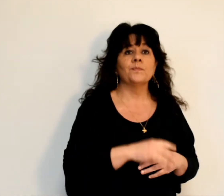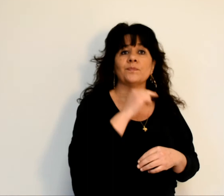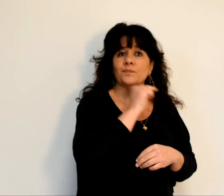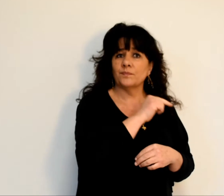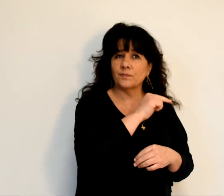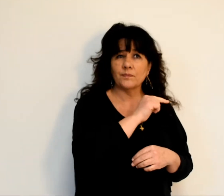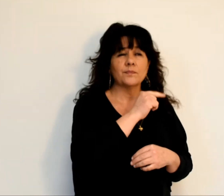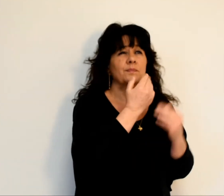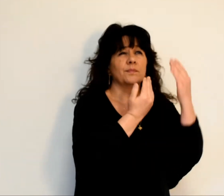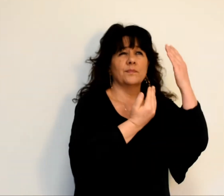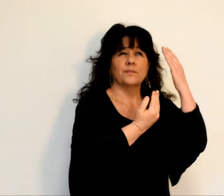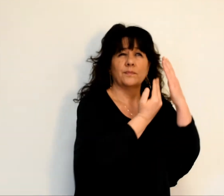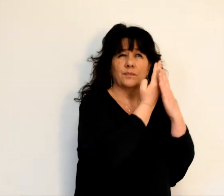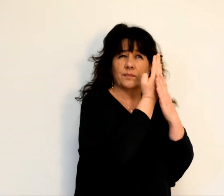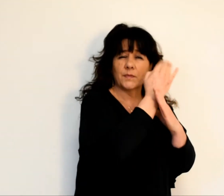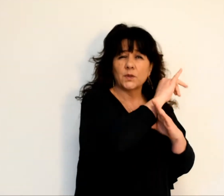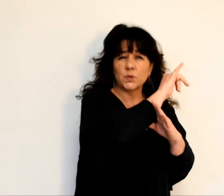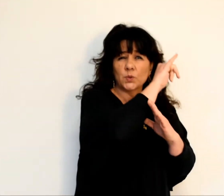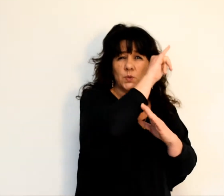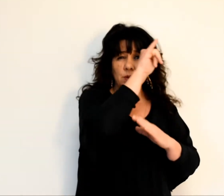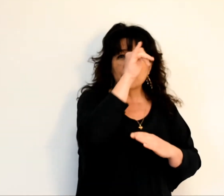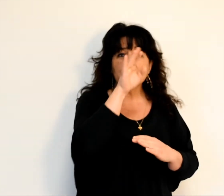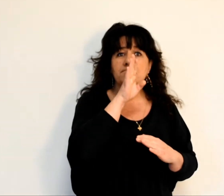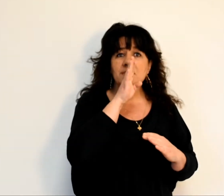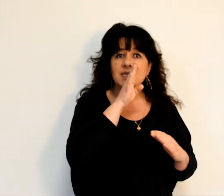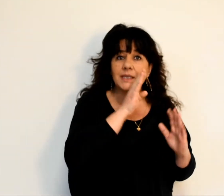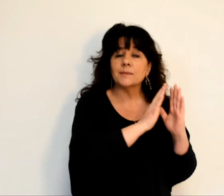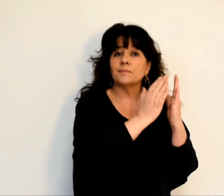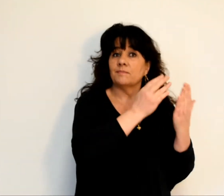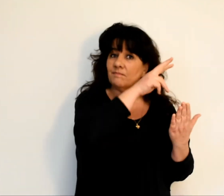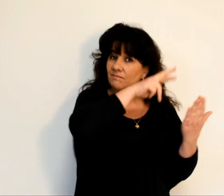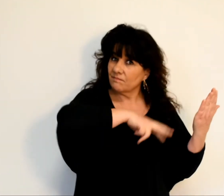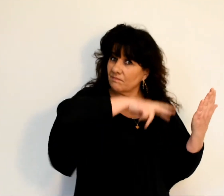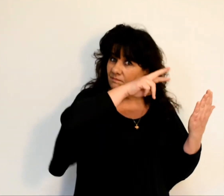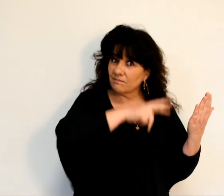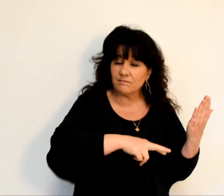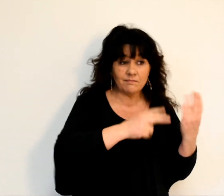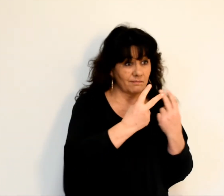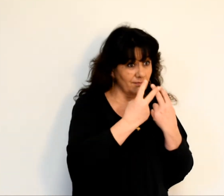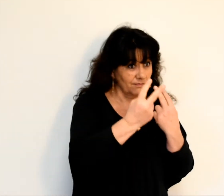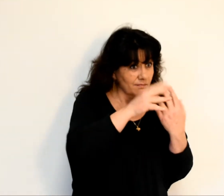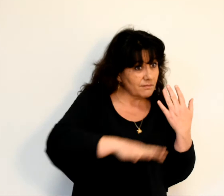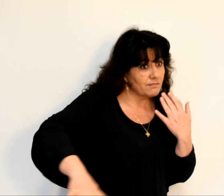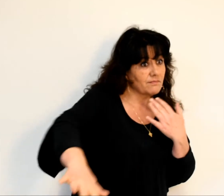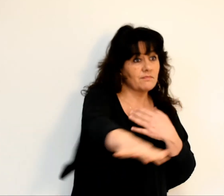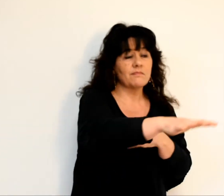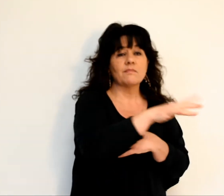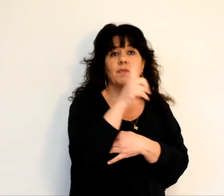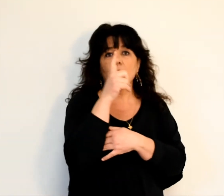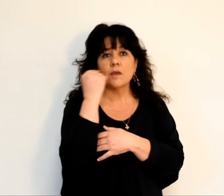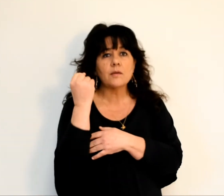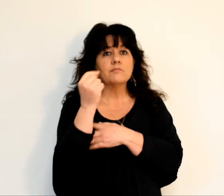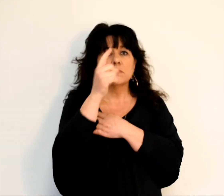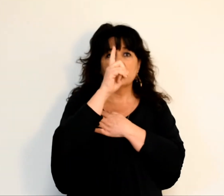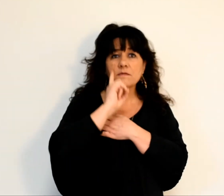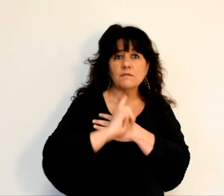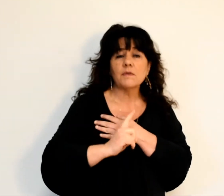jusqu'à midi, en présence des hommes, des femmes et de tous les enfants en âge